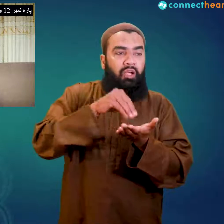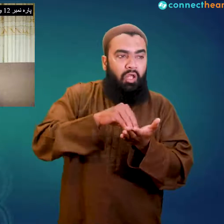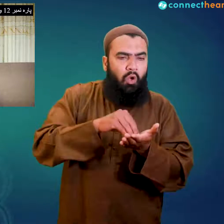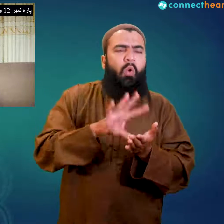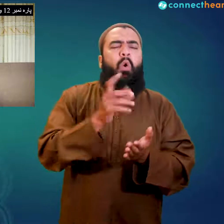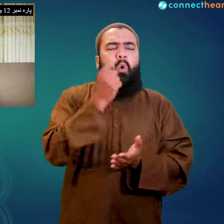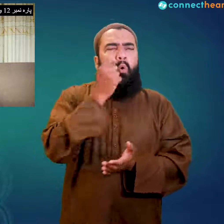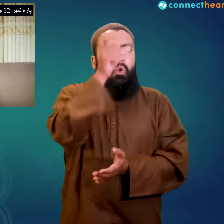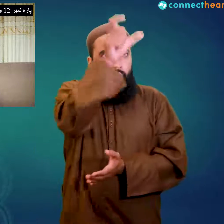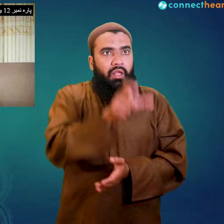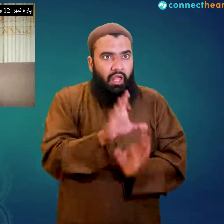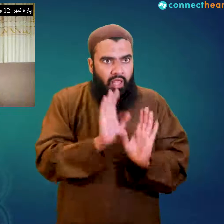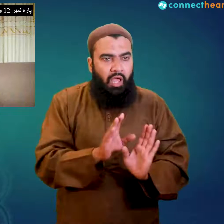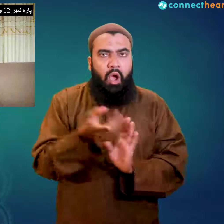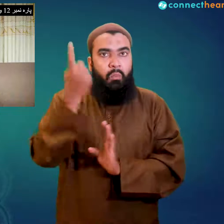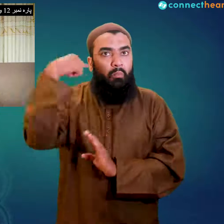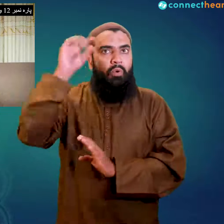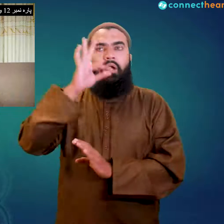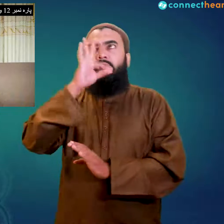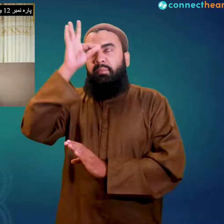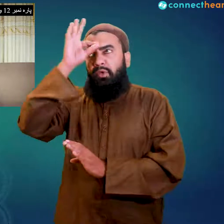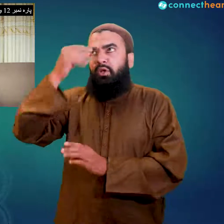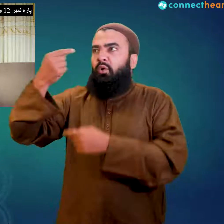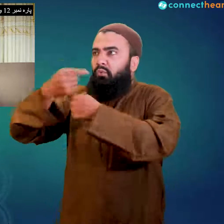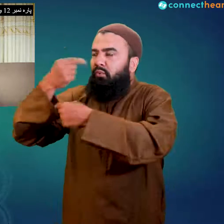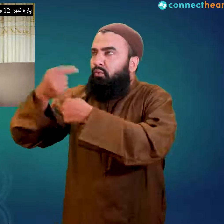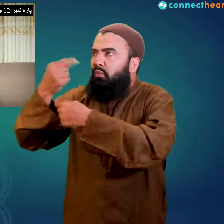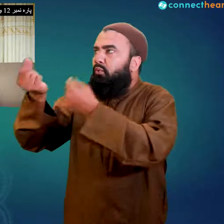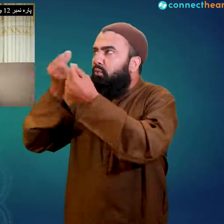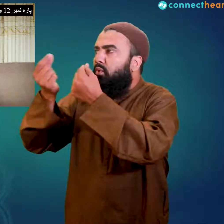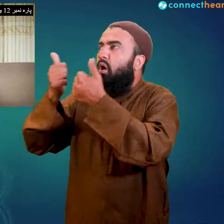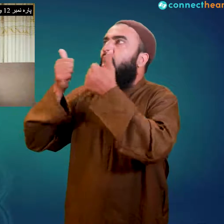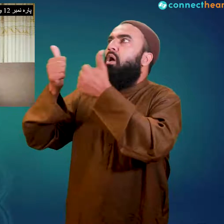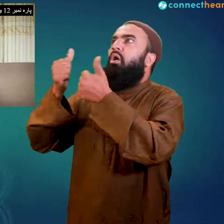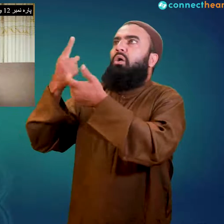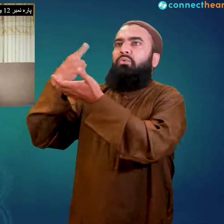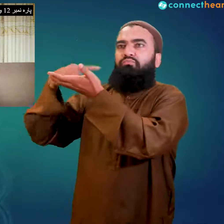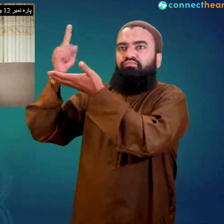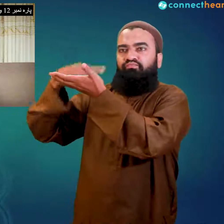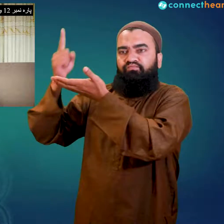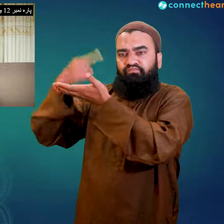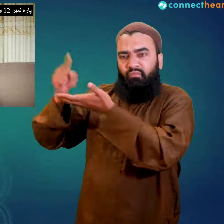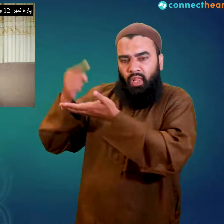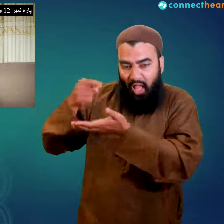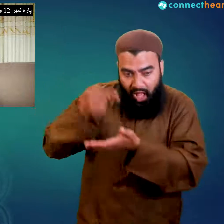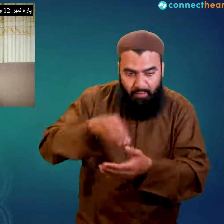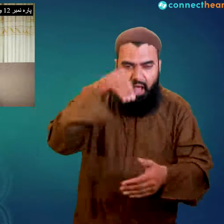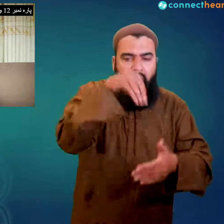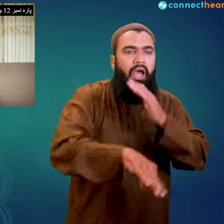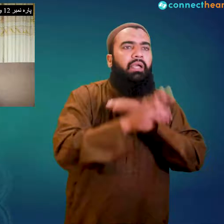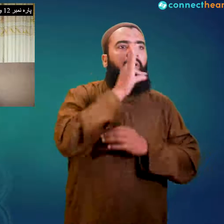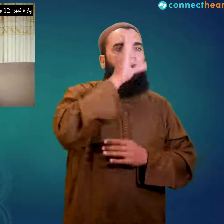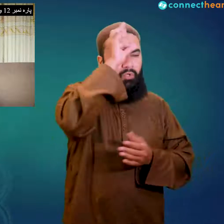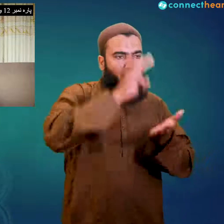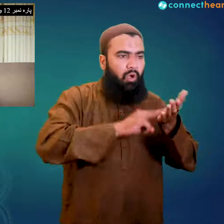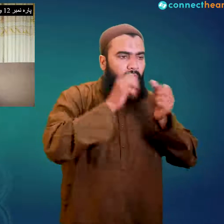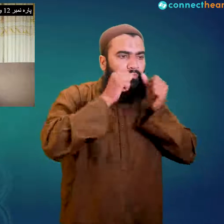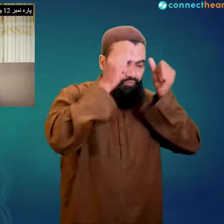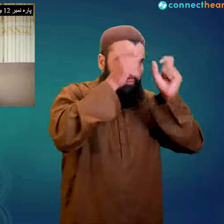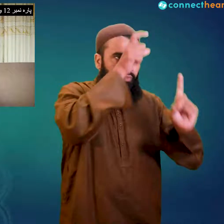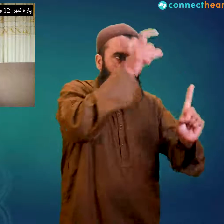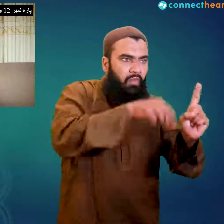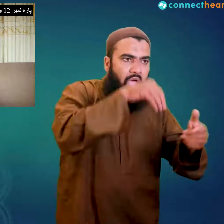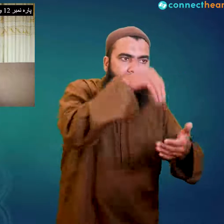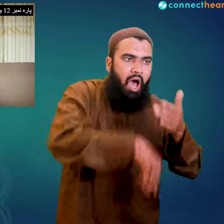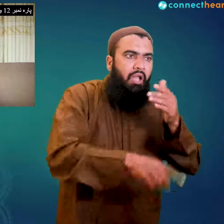وہ اس واقعے کو بھی اور دوسری باتوں کو بھی اچھی طرح سمجھ لیں۔ اور روایت میں آتا ہے کہ مکہ کے یہودیوں نے